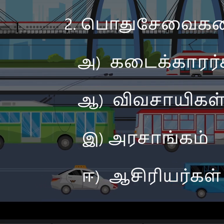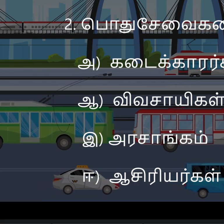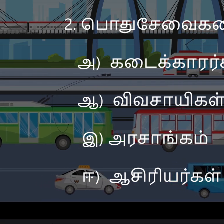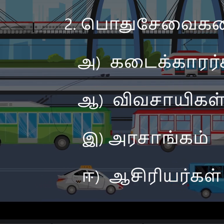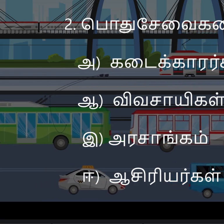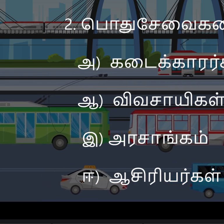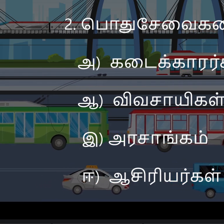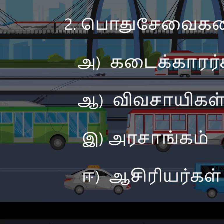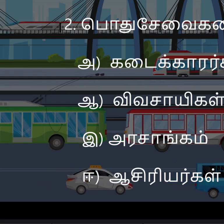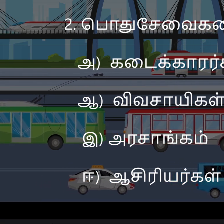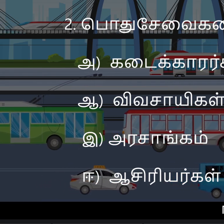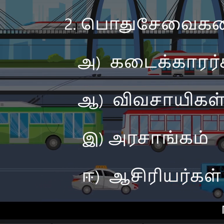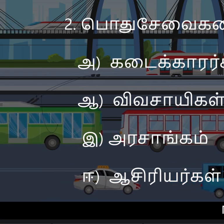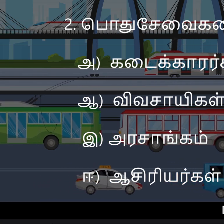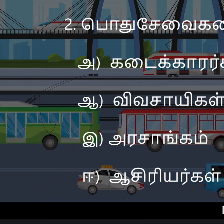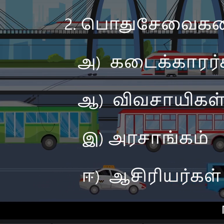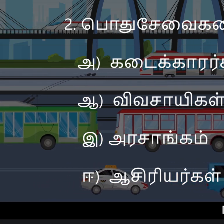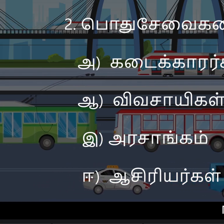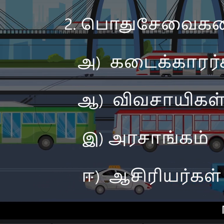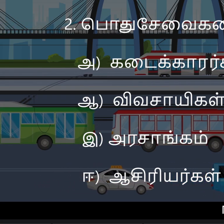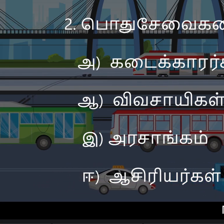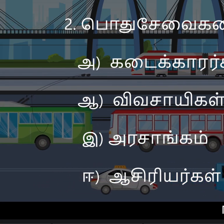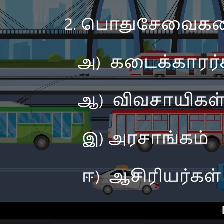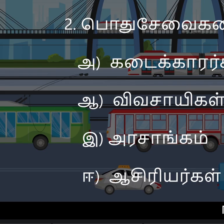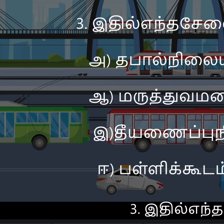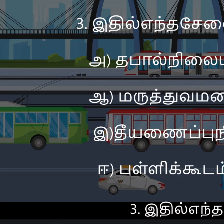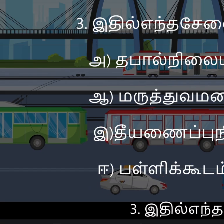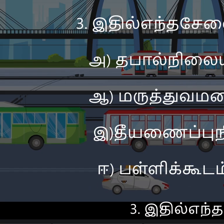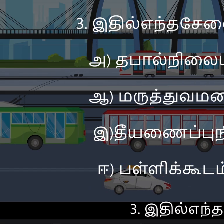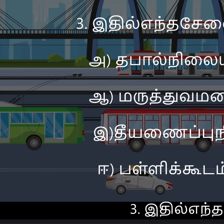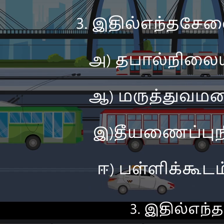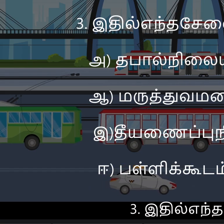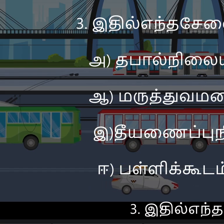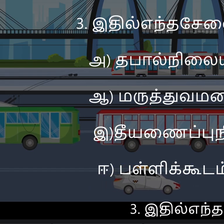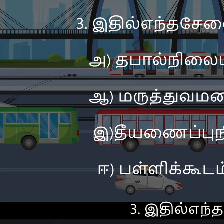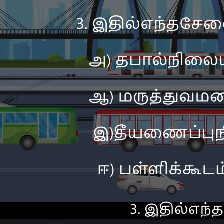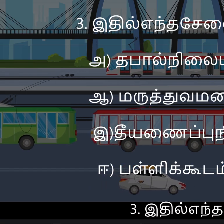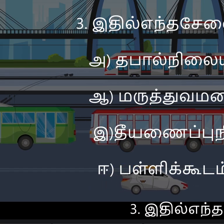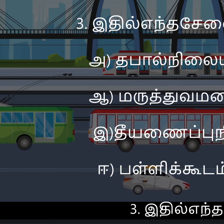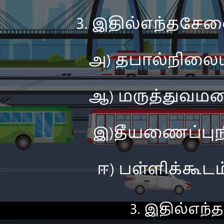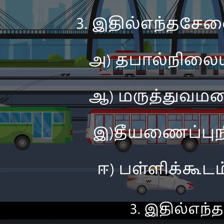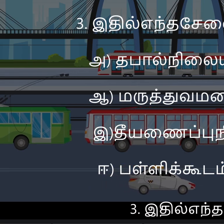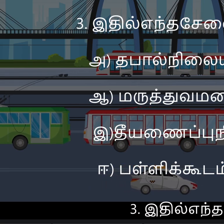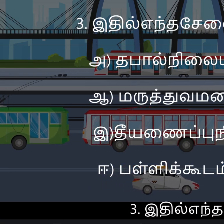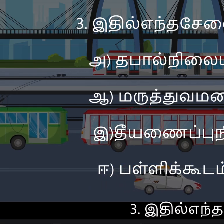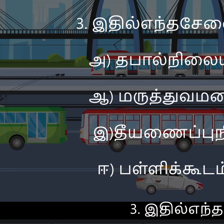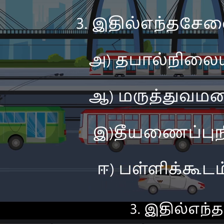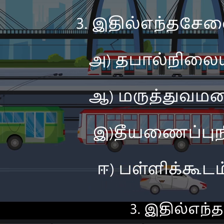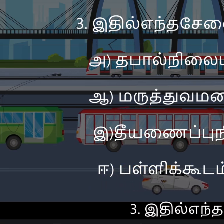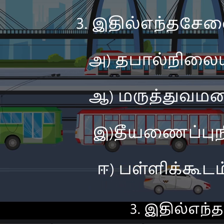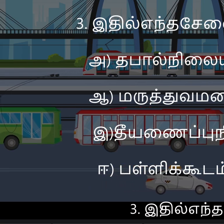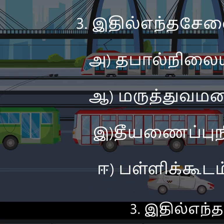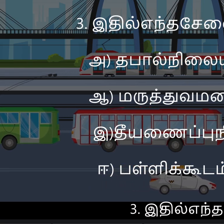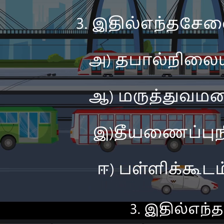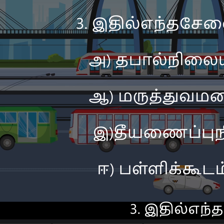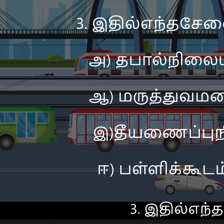இ. அரசாங்கம். இ. ஆசிரியர்கள். கேள்வி 3. இதில் எந்த சேவை